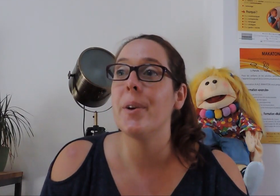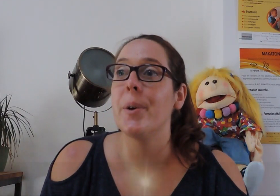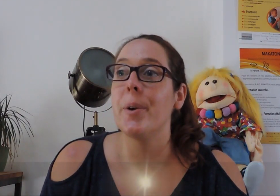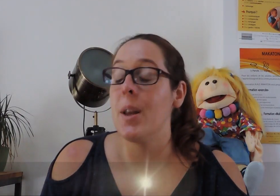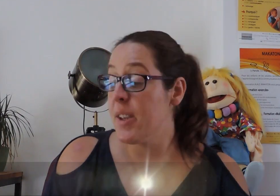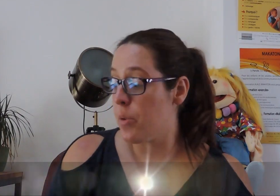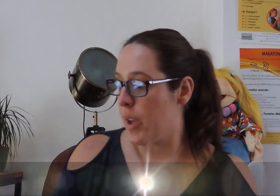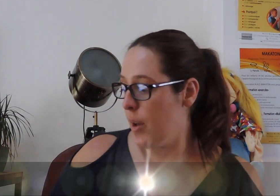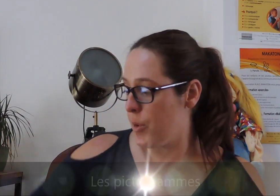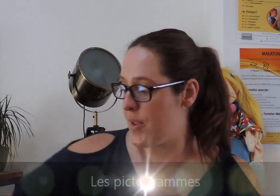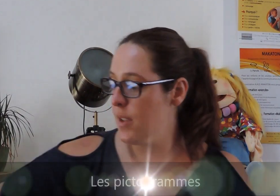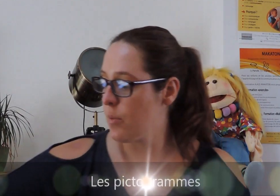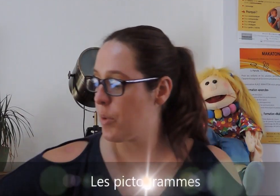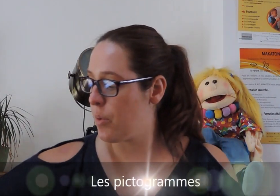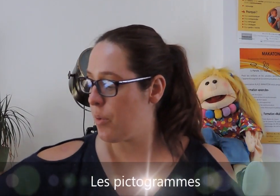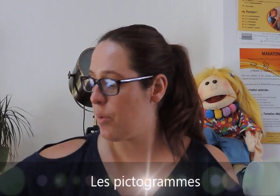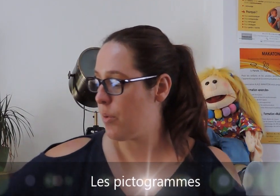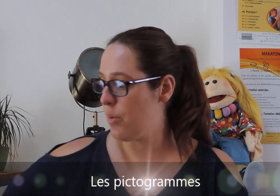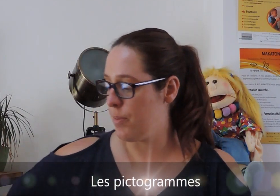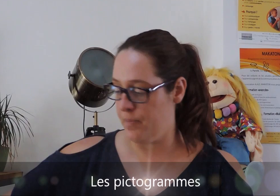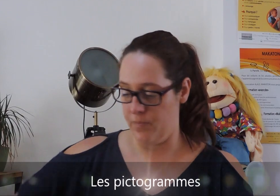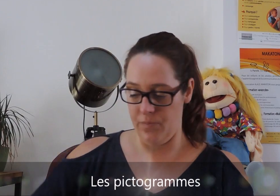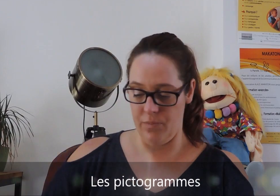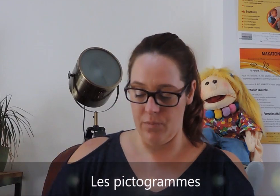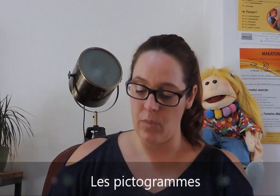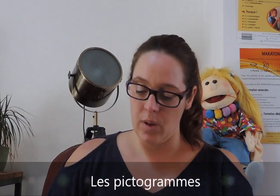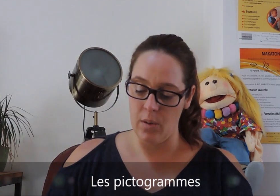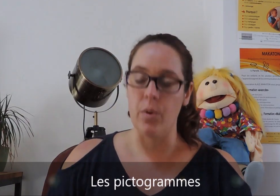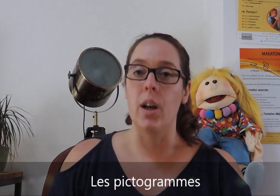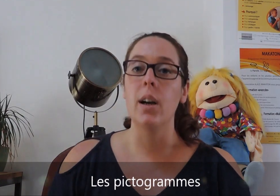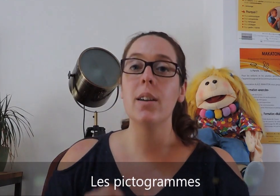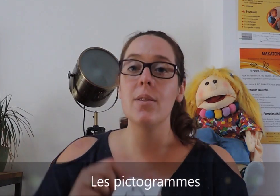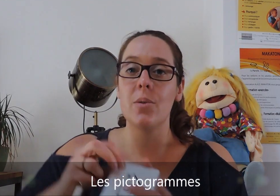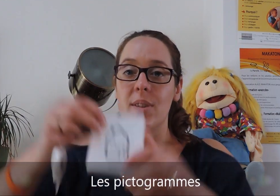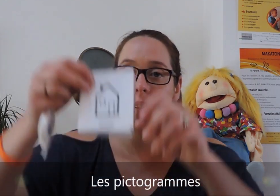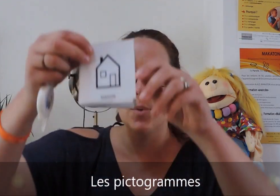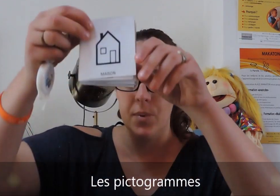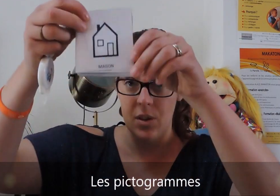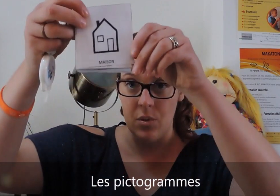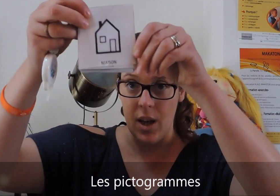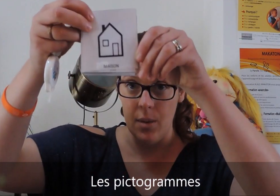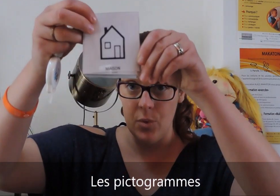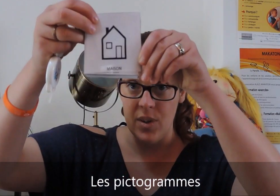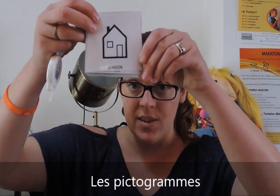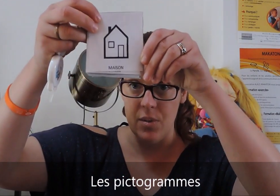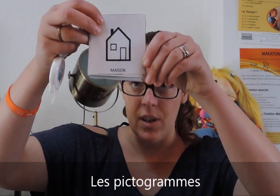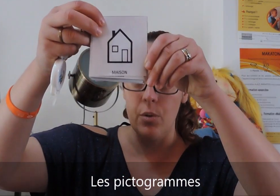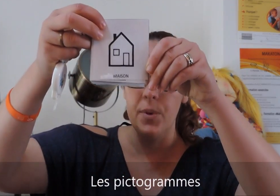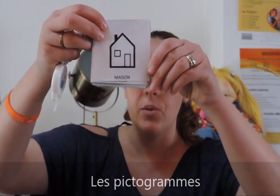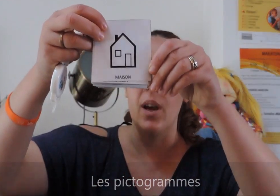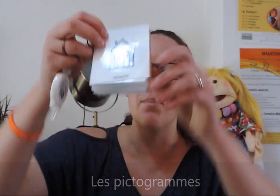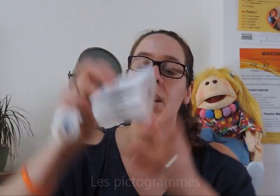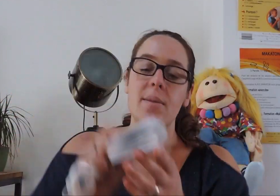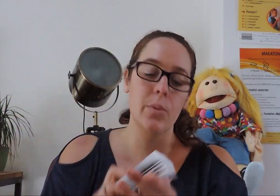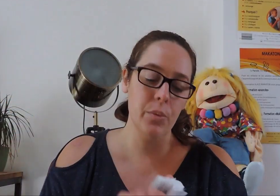les pictogrammes aussi donc voilà ce type de pictogrammes ici on a le pictogramme maison